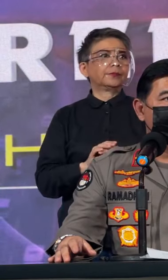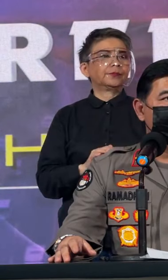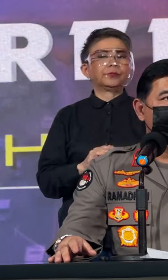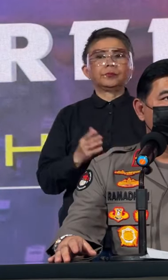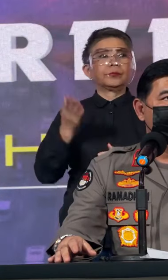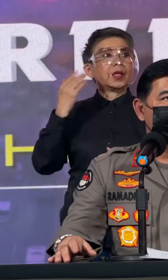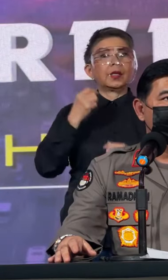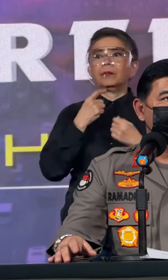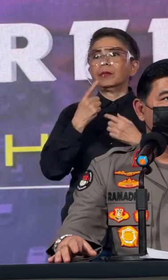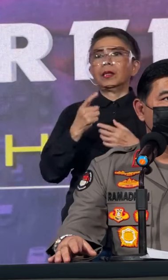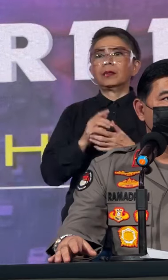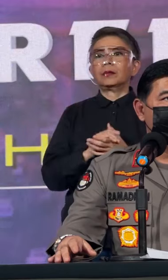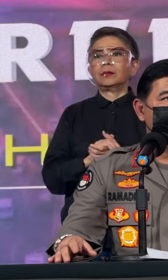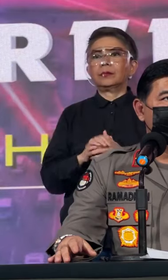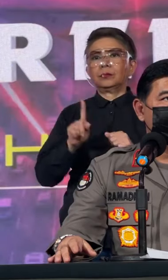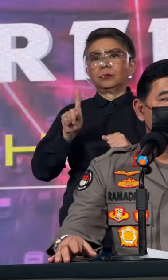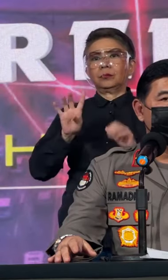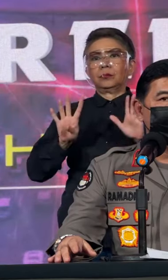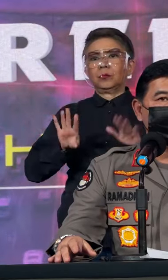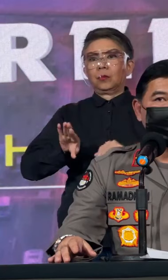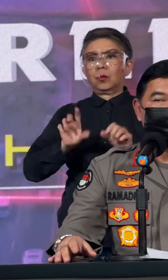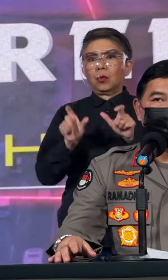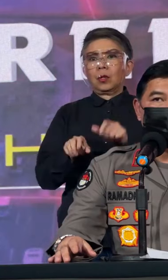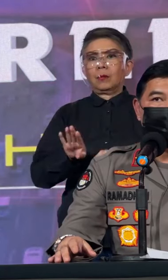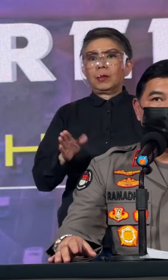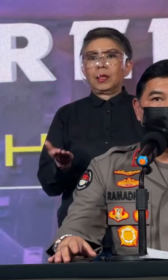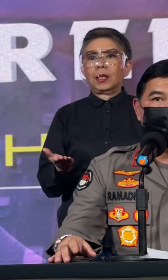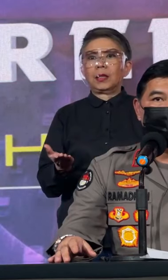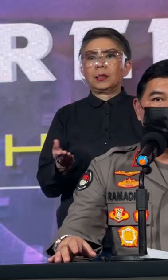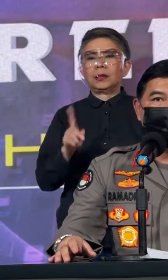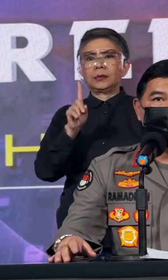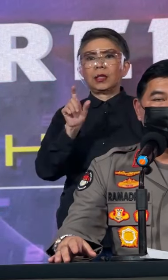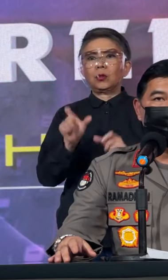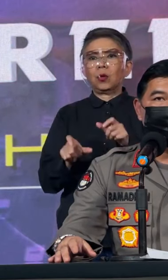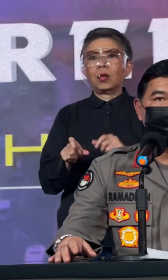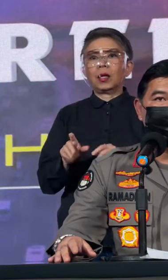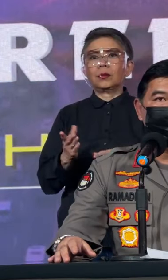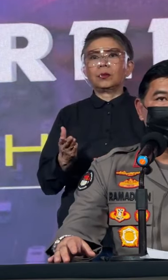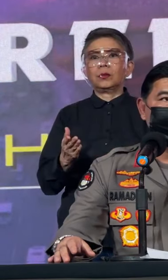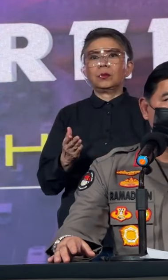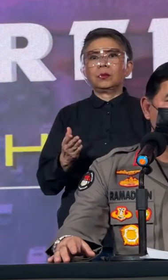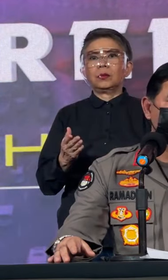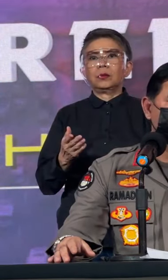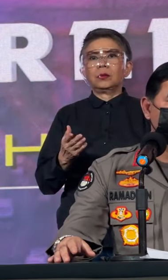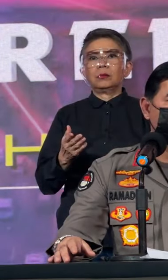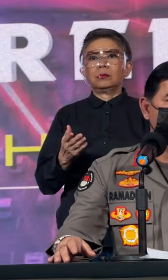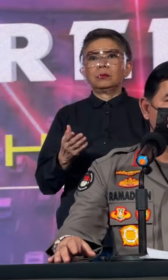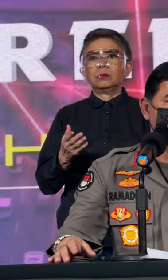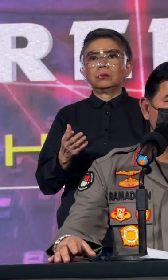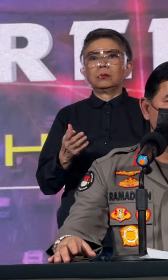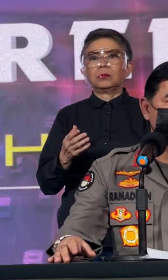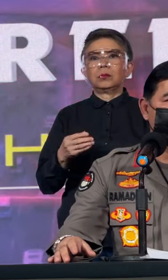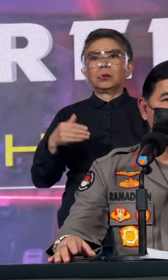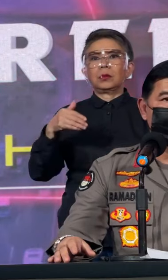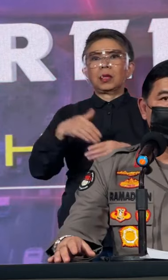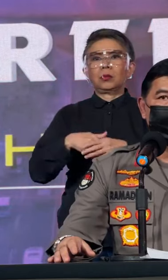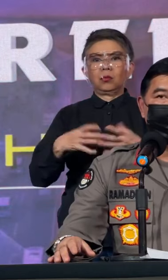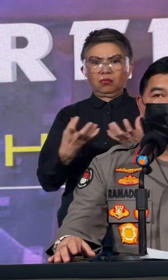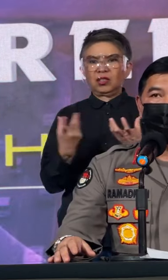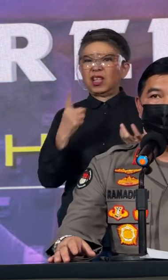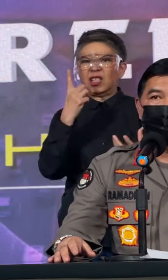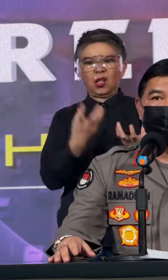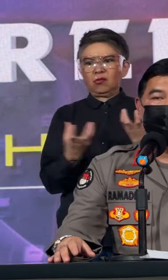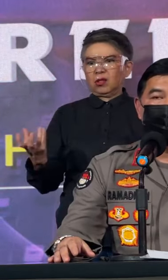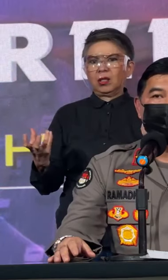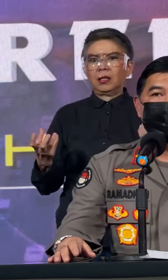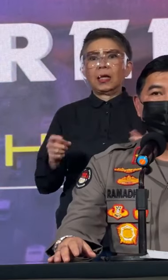disebutkan bahwa 19 orang yang meninggal itu satu adalah apa namanya anggota geng yang dimaksud